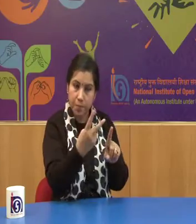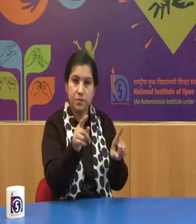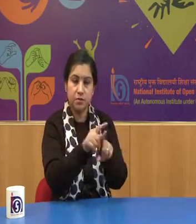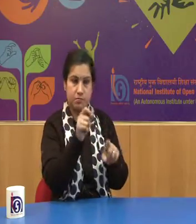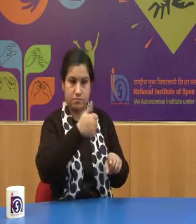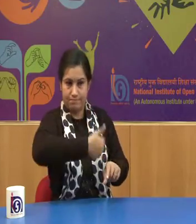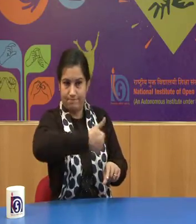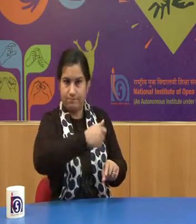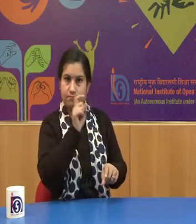channel.